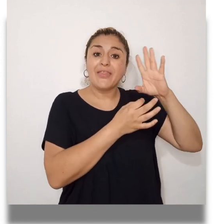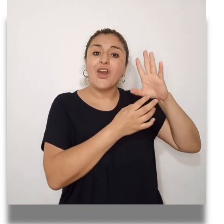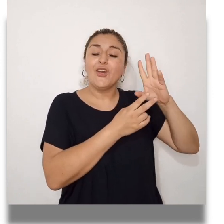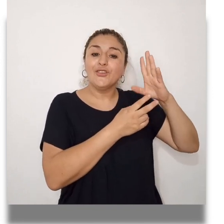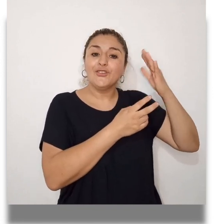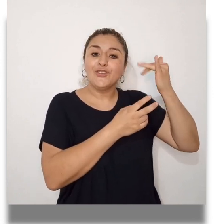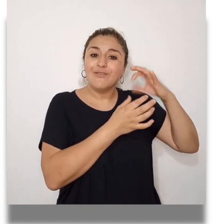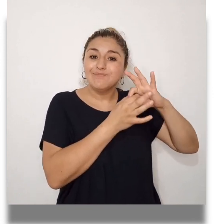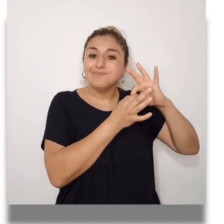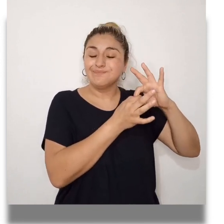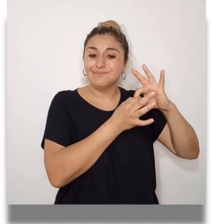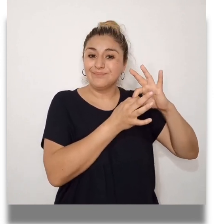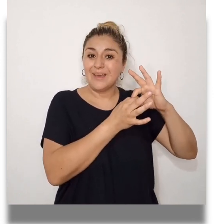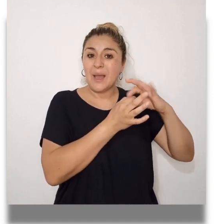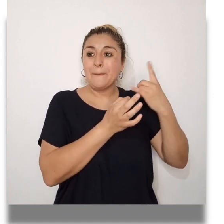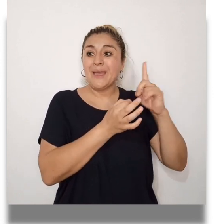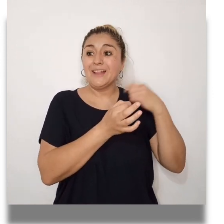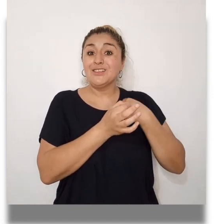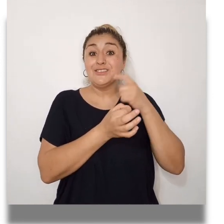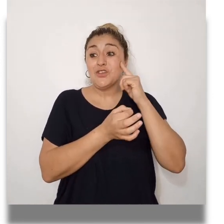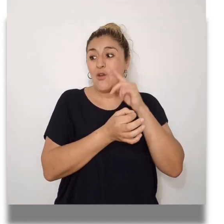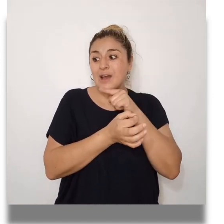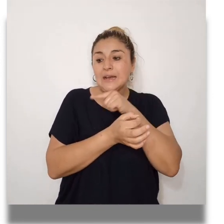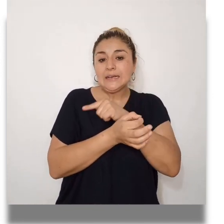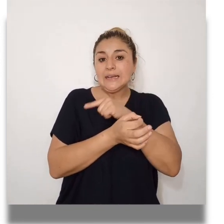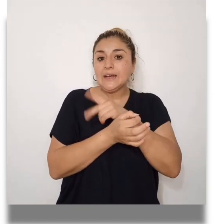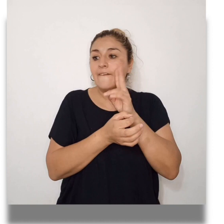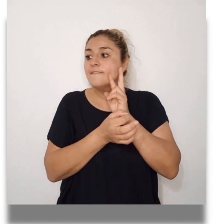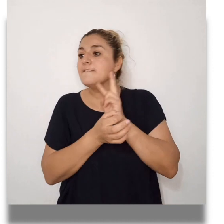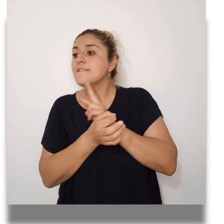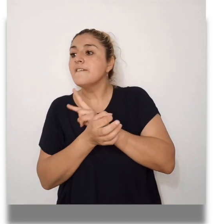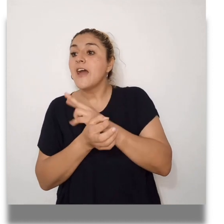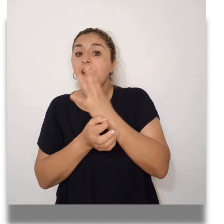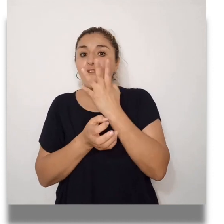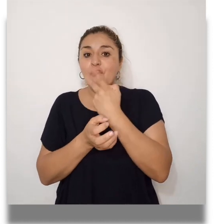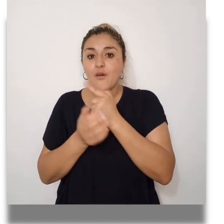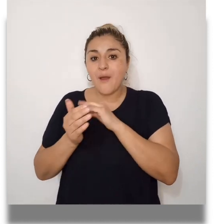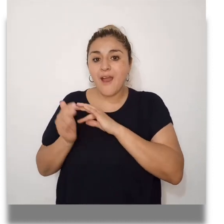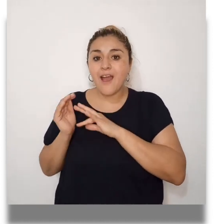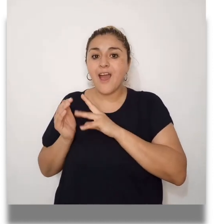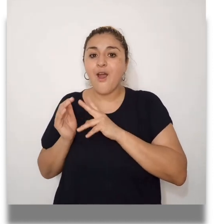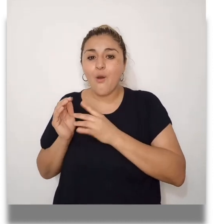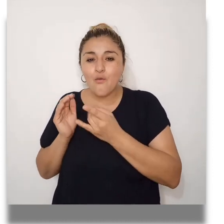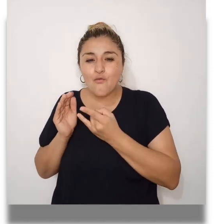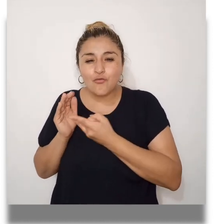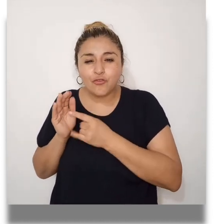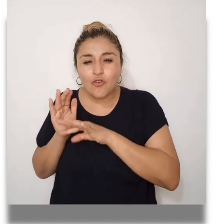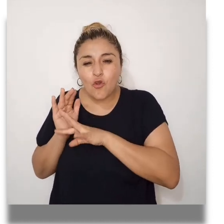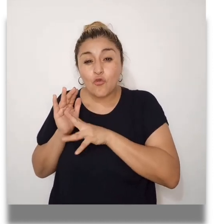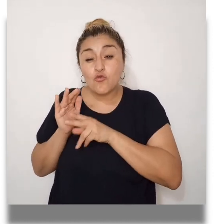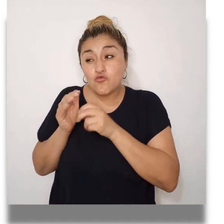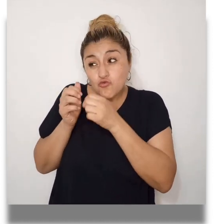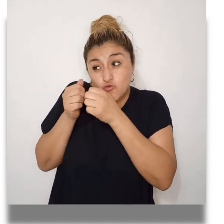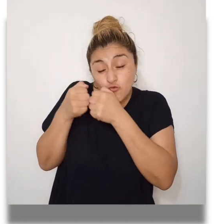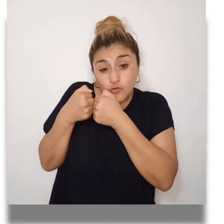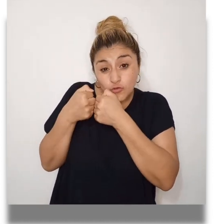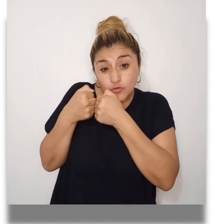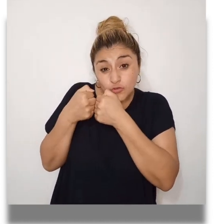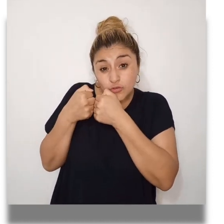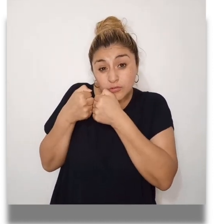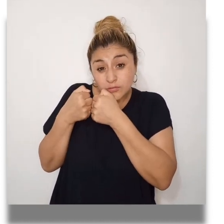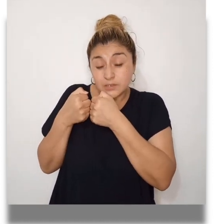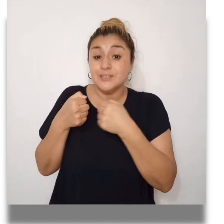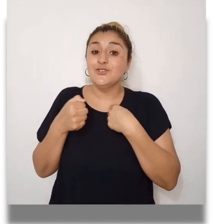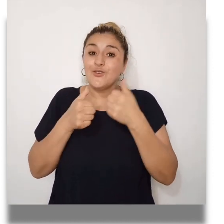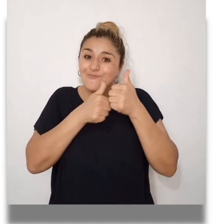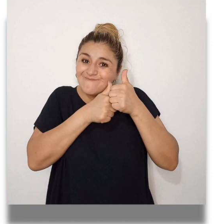Perdiendo toda inteligencia. Car on cherche uniquement à satisfaire les désirs de la chair. Porque buscamos